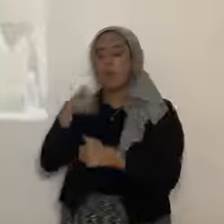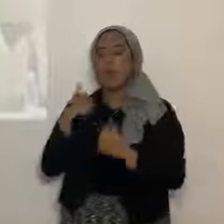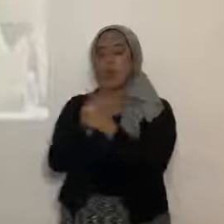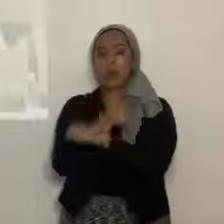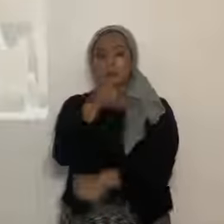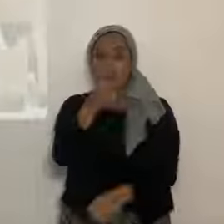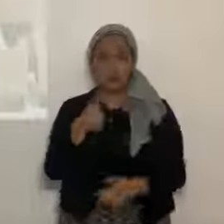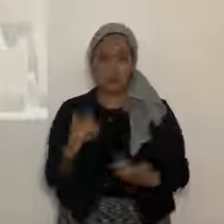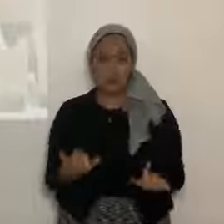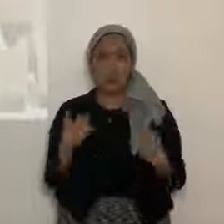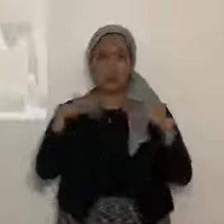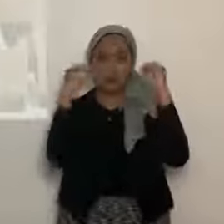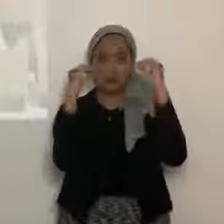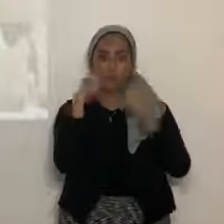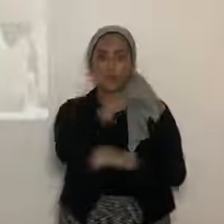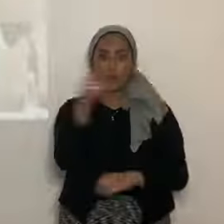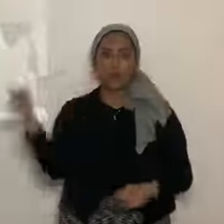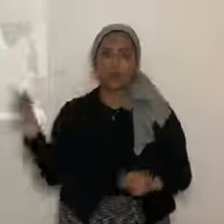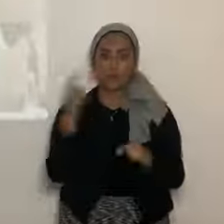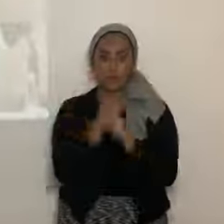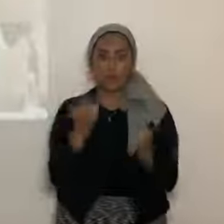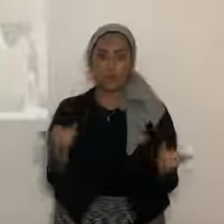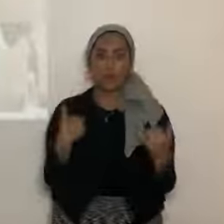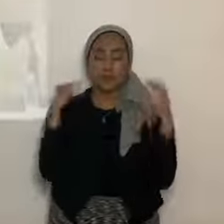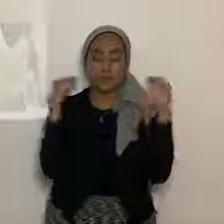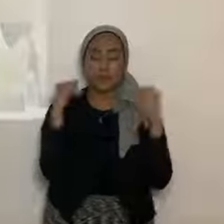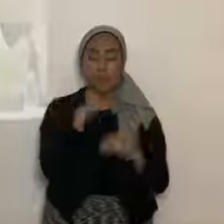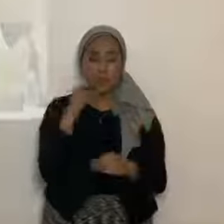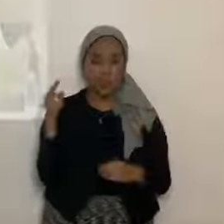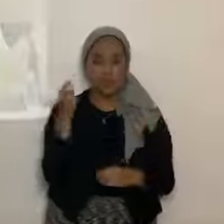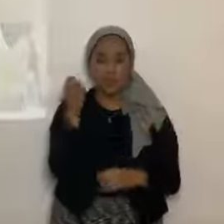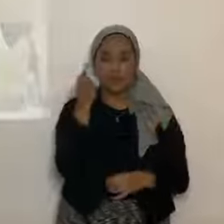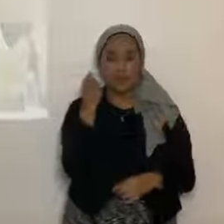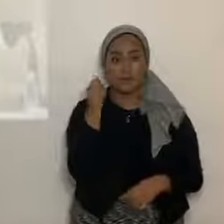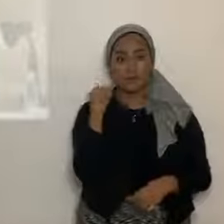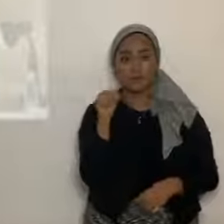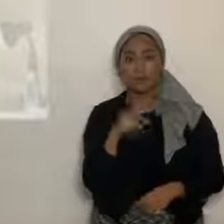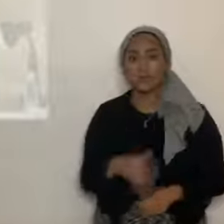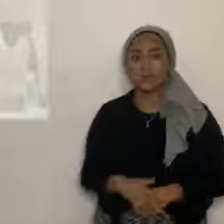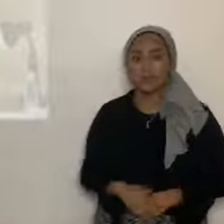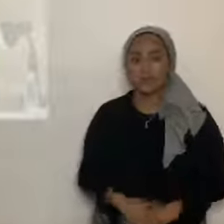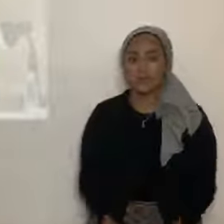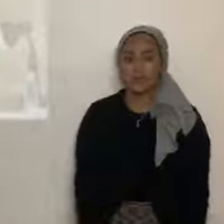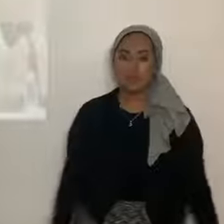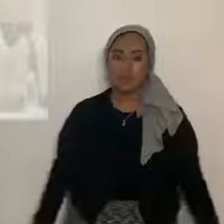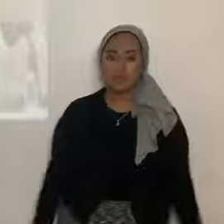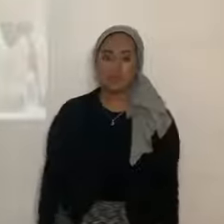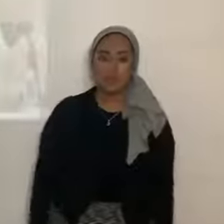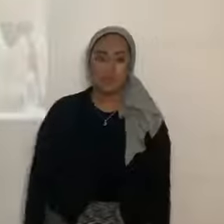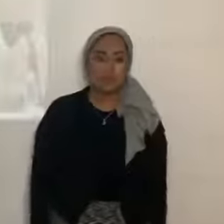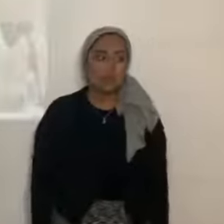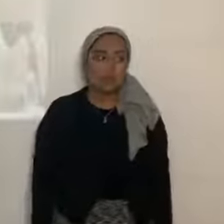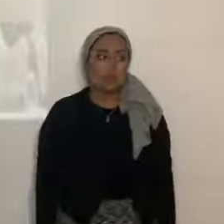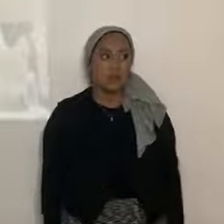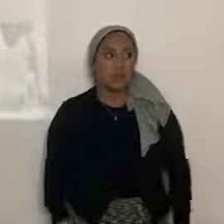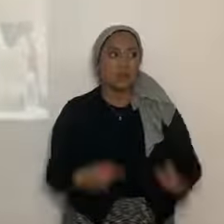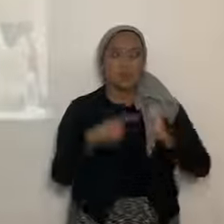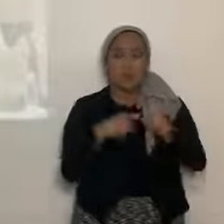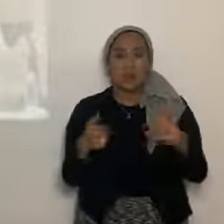ministrando. Aleluya. ¿Me doy a entender? Entonces, que demostremos el amor por Yahweh